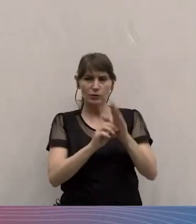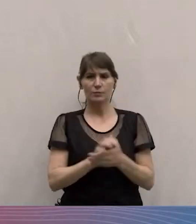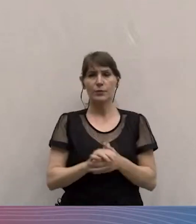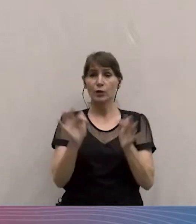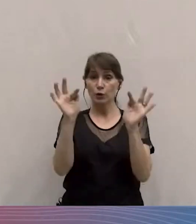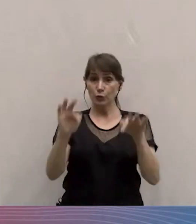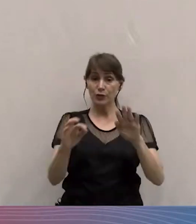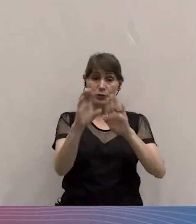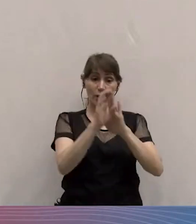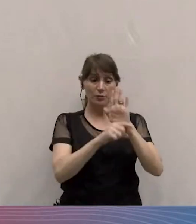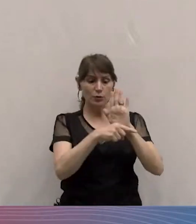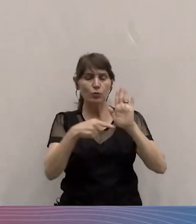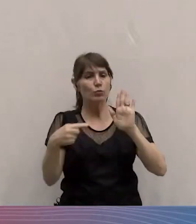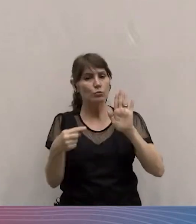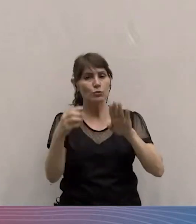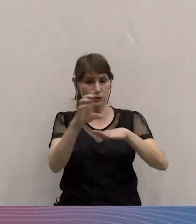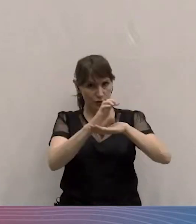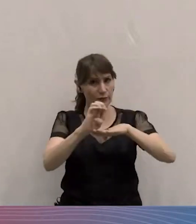capítulo 1,